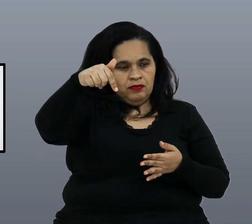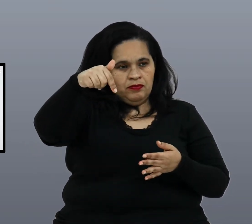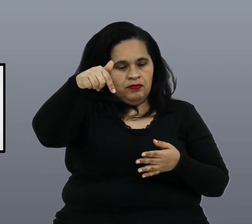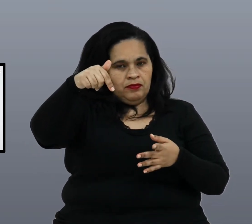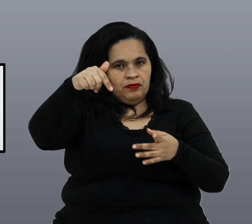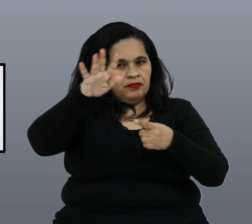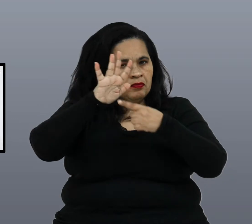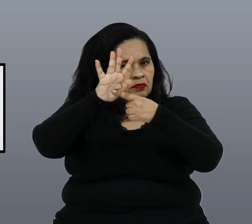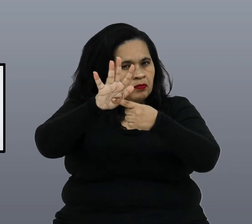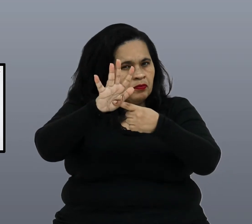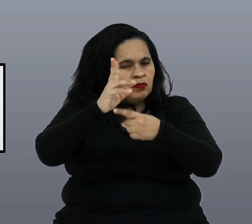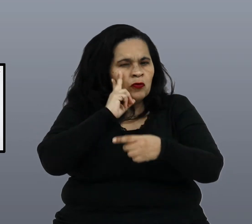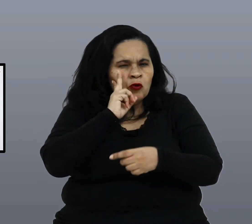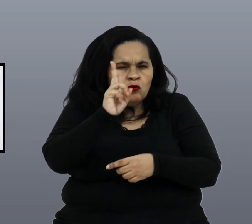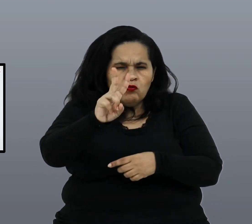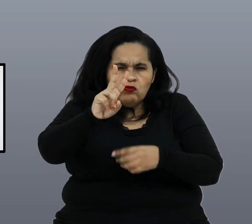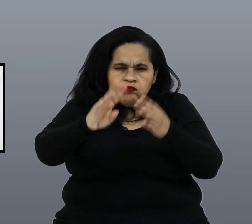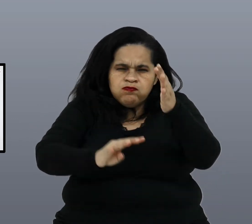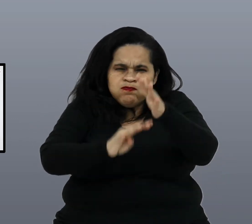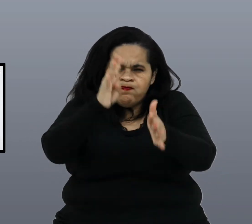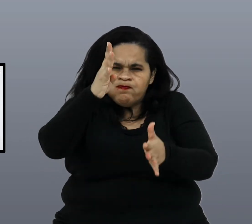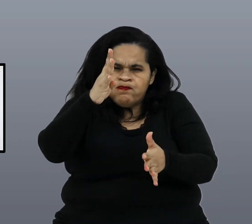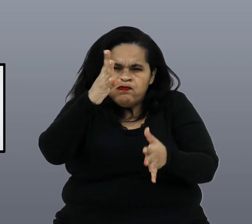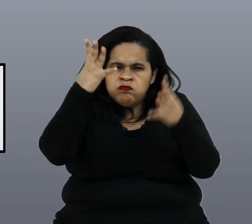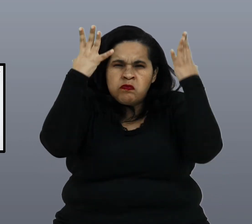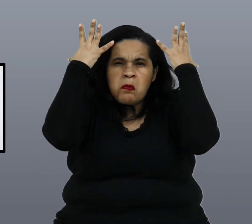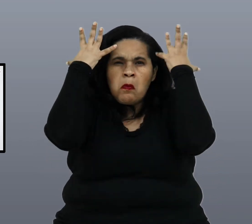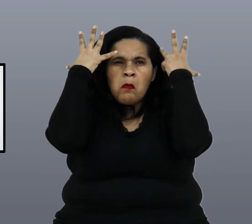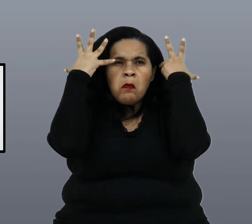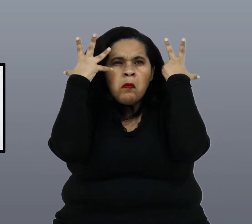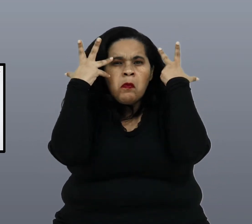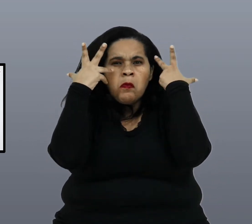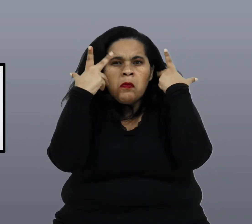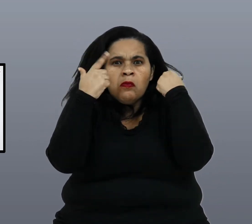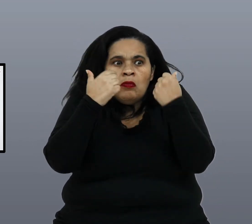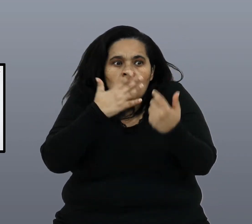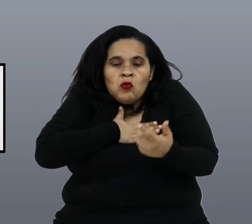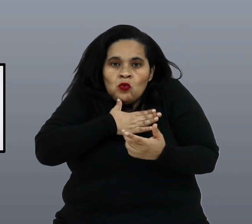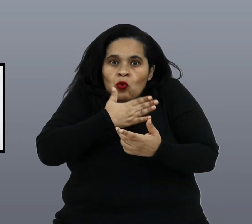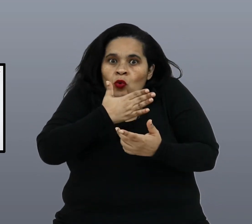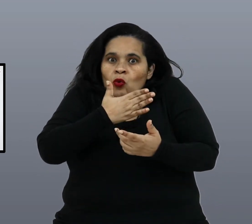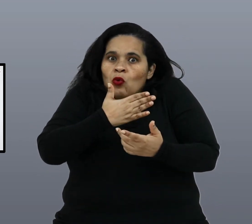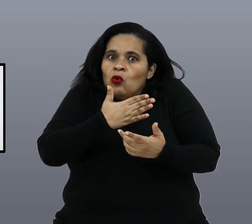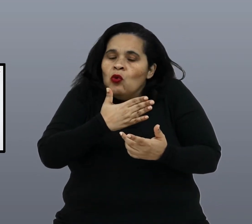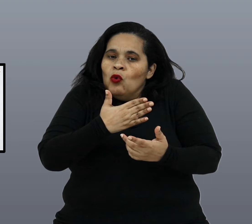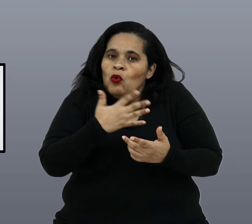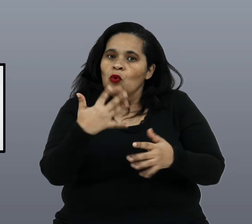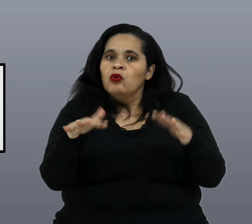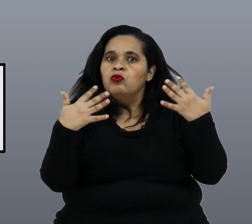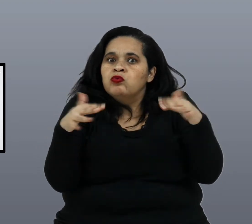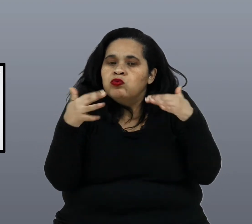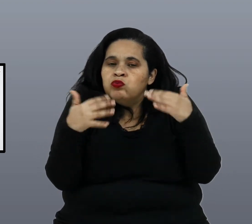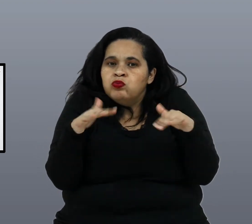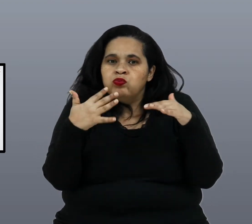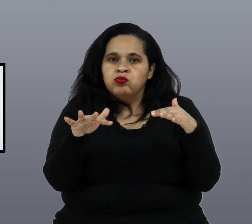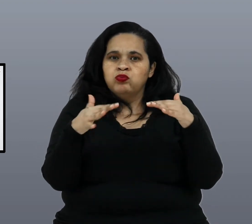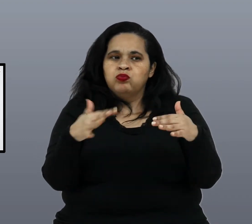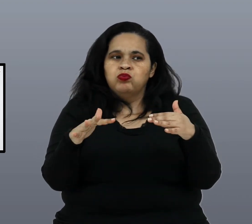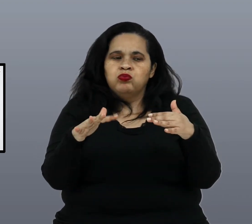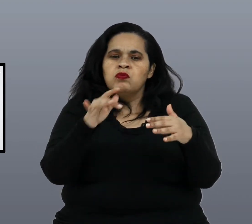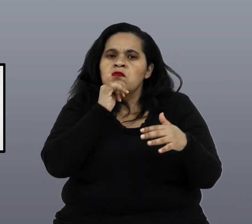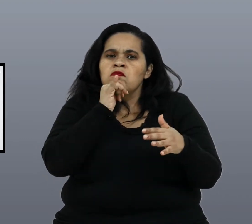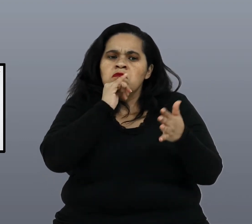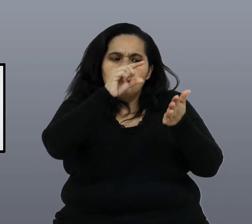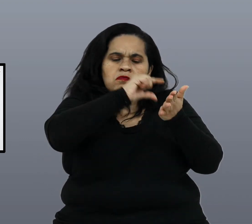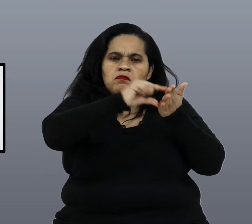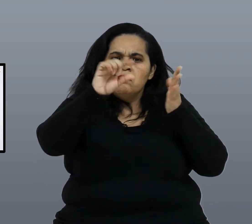vi ainda um 4º animal, aterrorizante e assustador. Eu lembro aqui do versículo final do